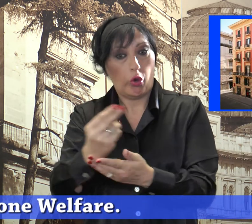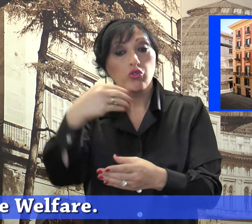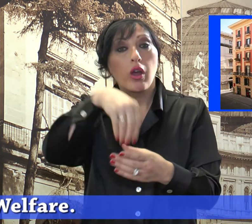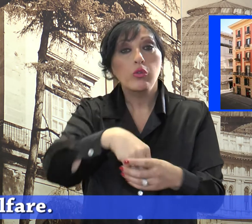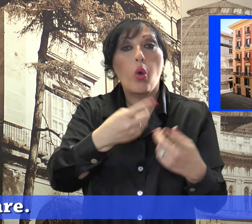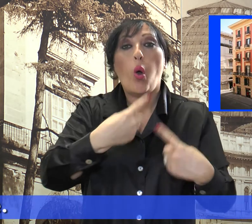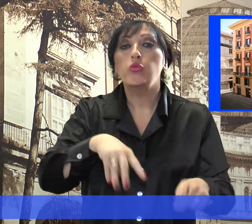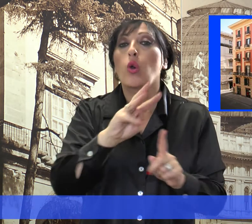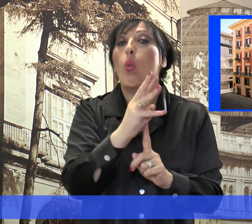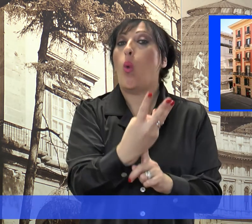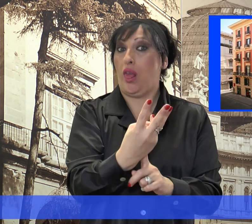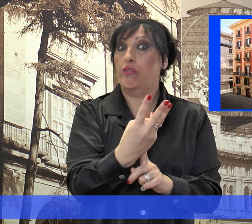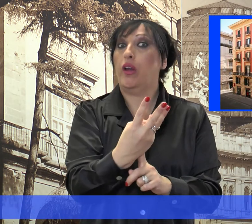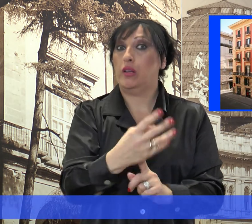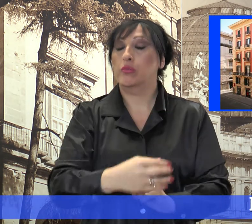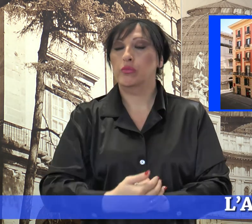commissione Welfare.